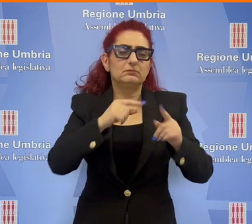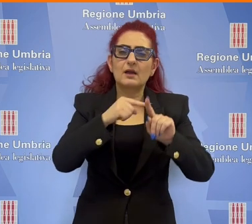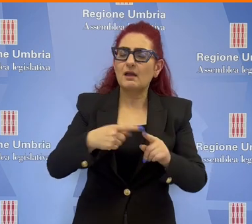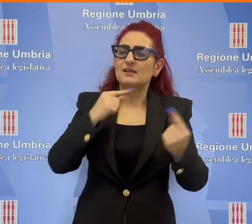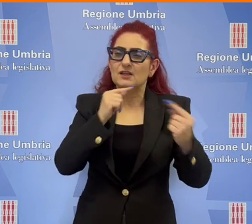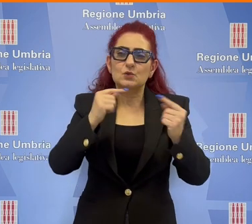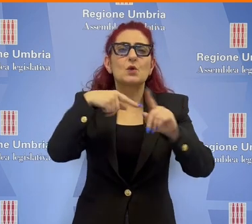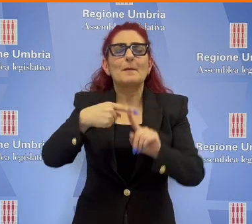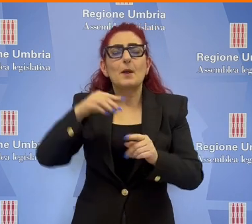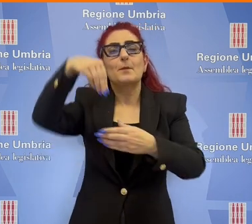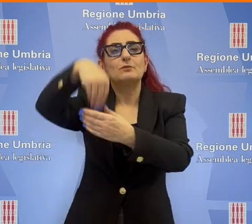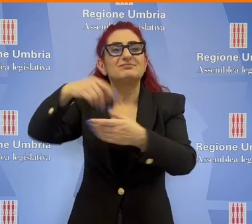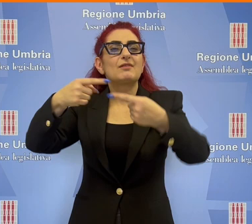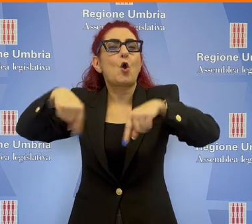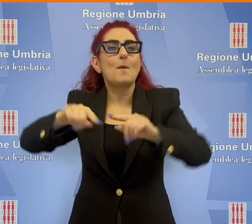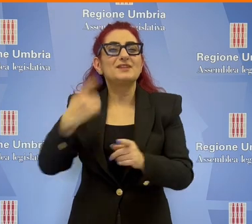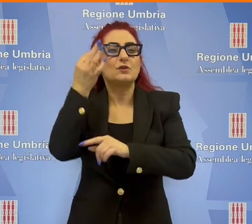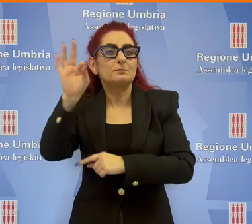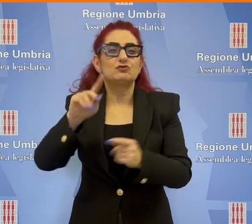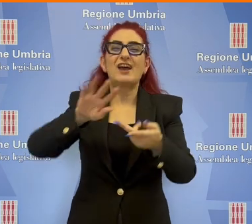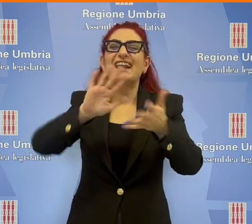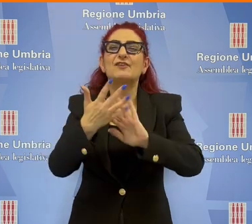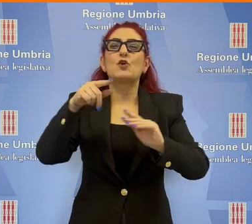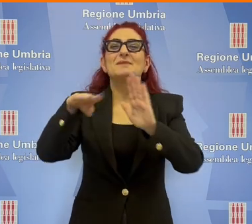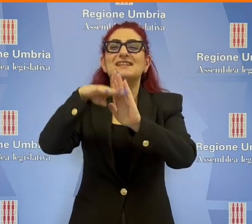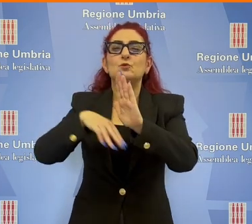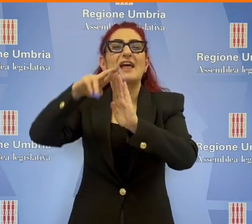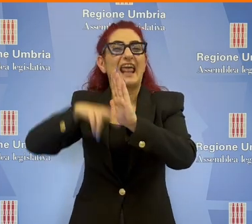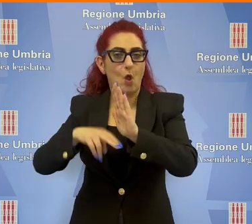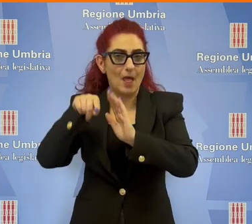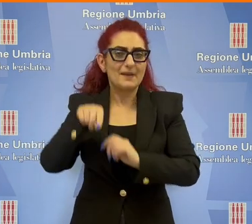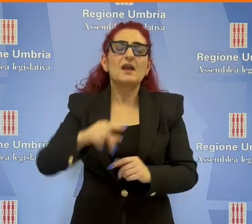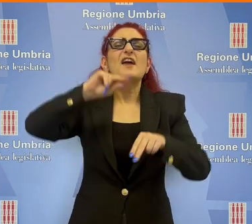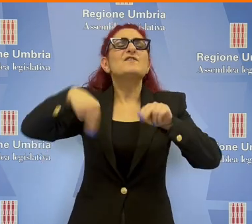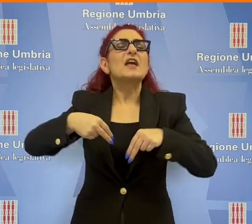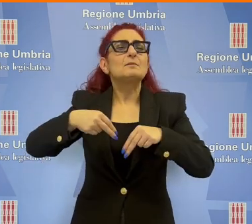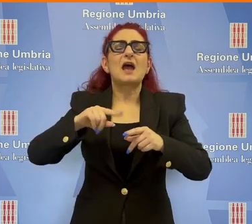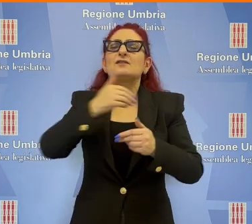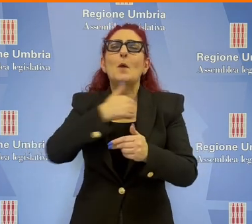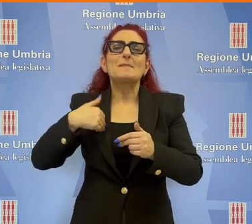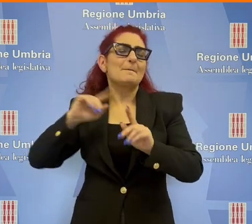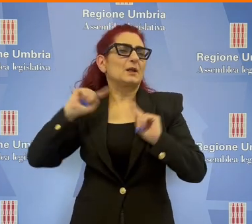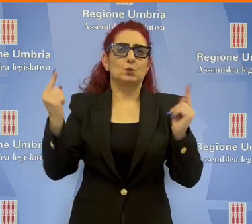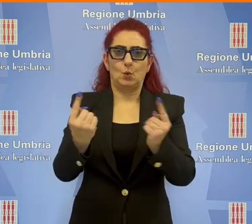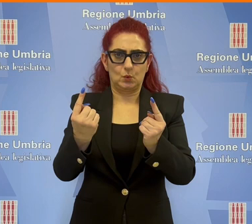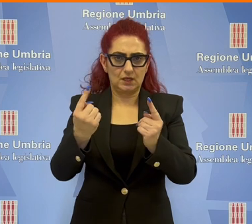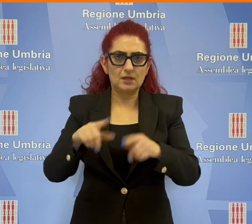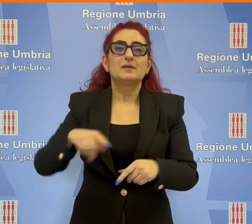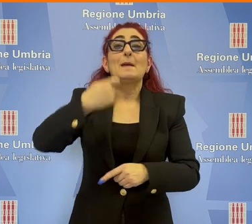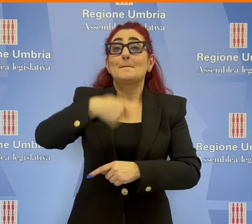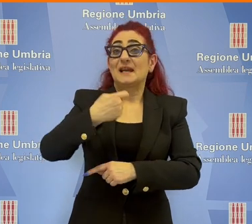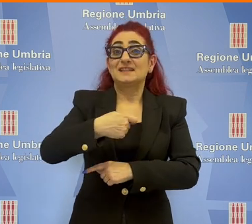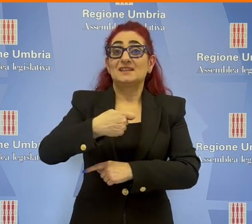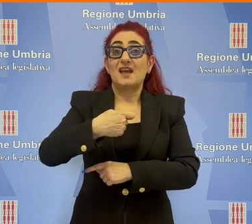nella Commissione Speciale per le Riforme Statutarie e Regolamentari ed è firmato da tutti i suoi componenti che sono